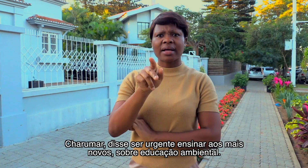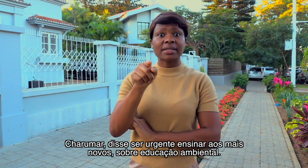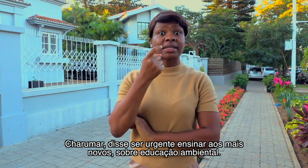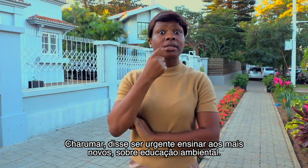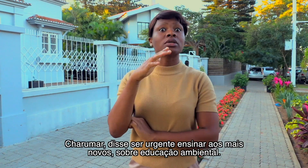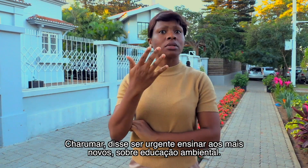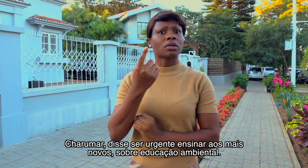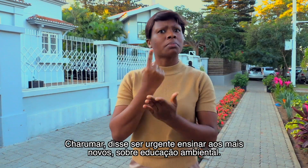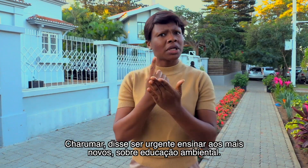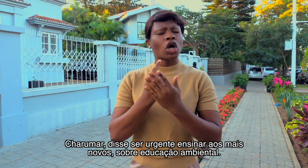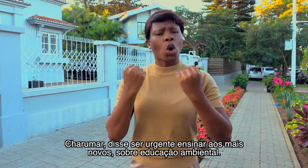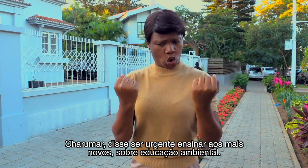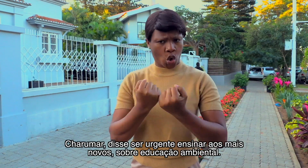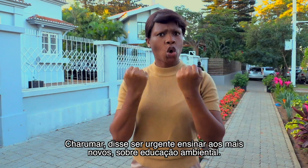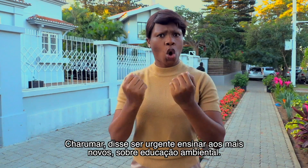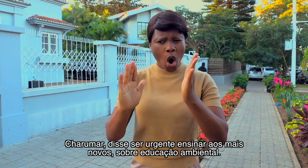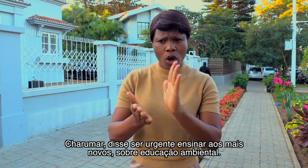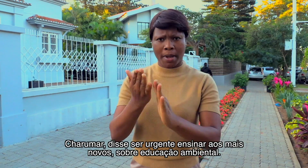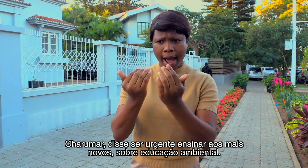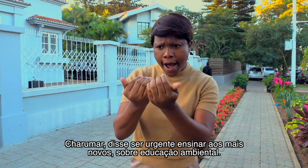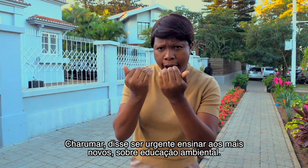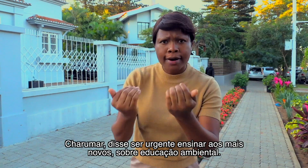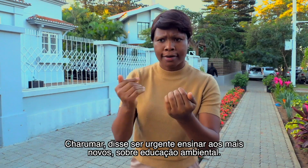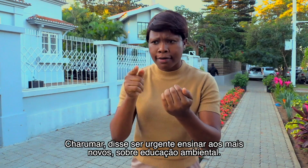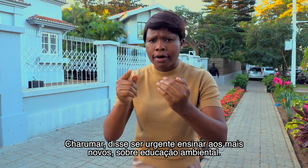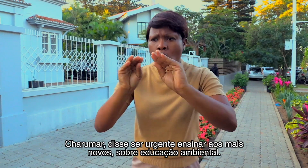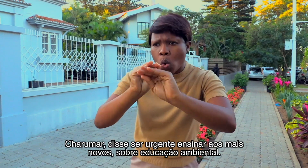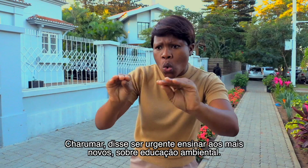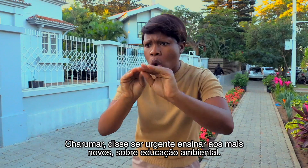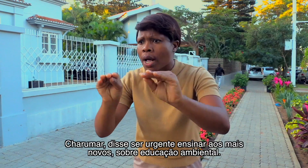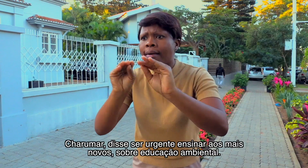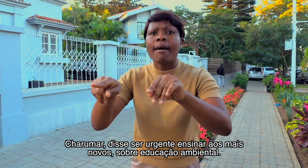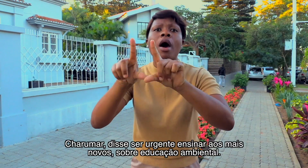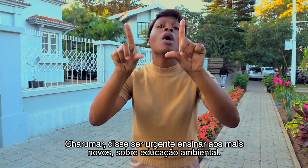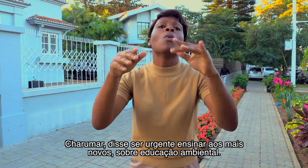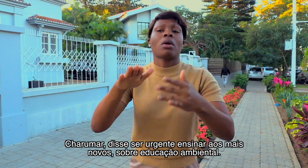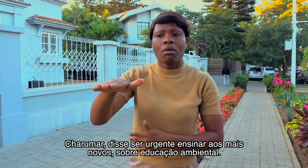Charumar disse ser urgente ensinar aos mais novos sobre educação ambiental.